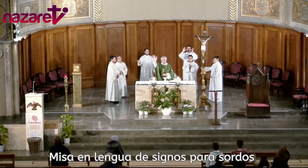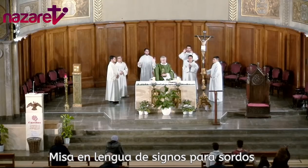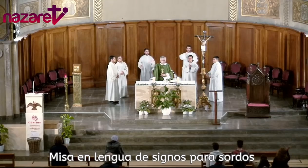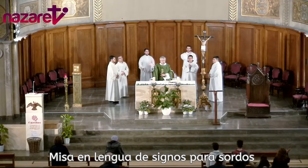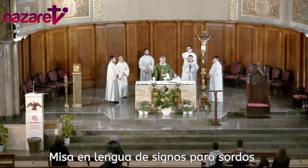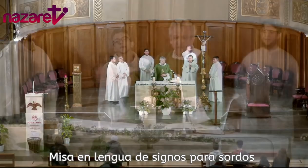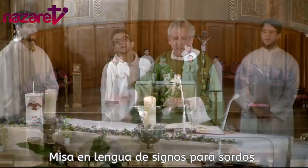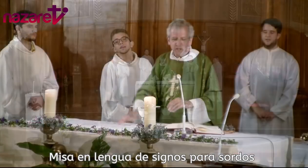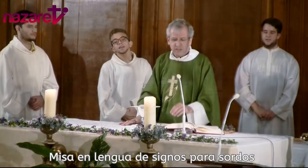Hosanna en el